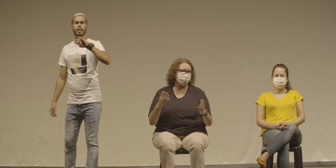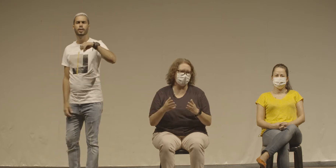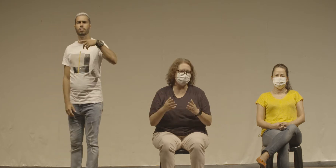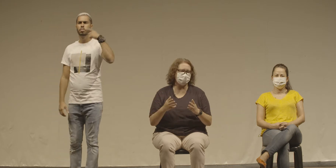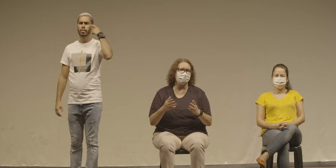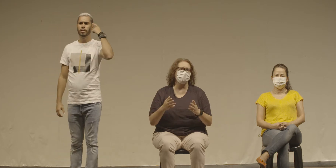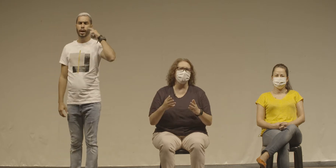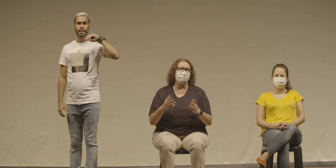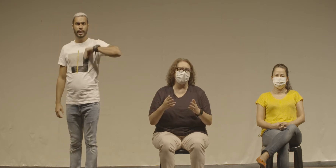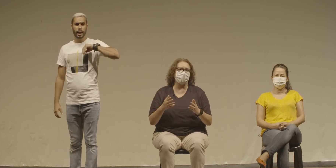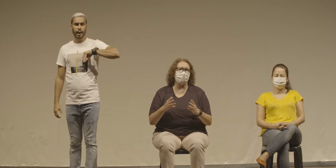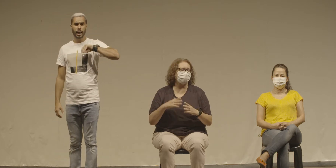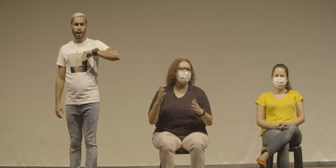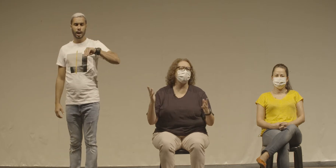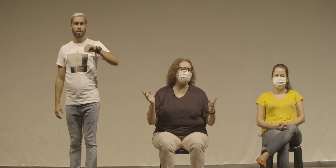de um atleta,